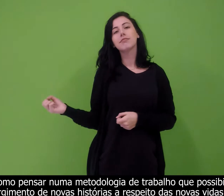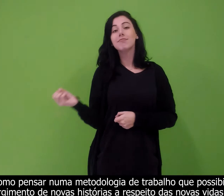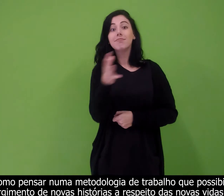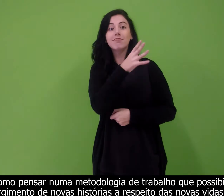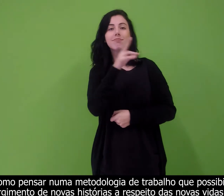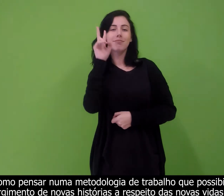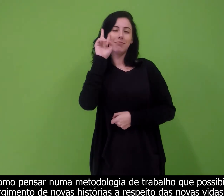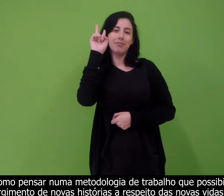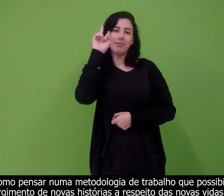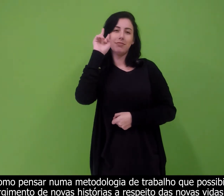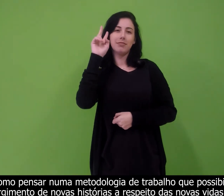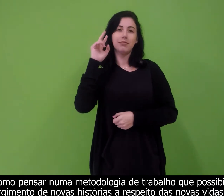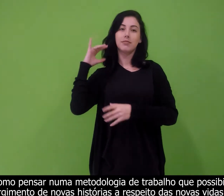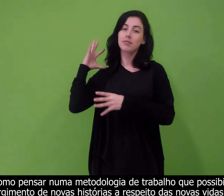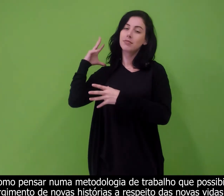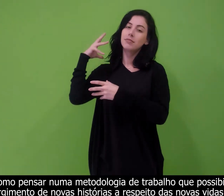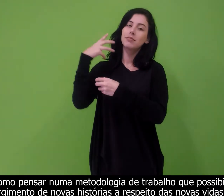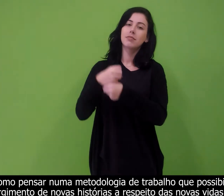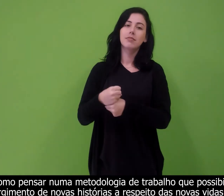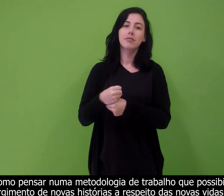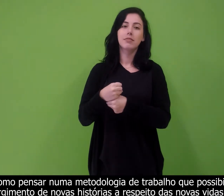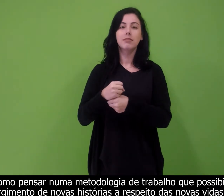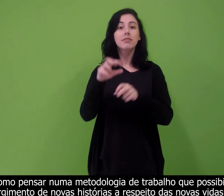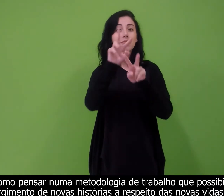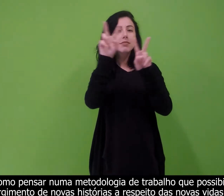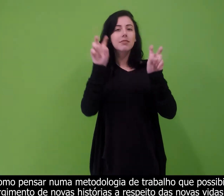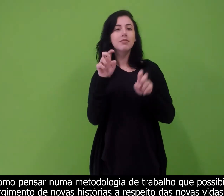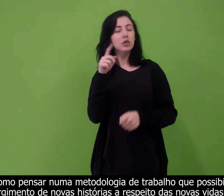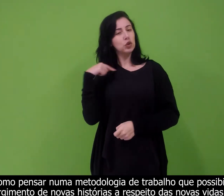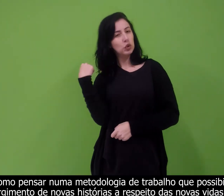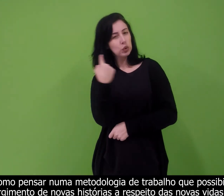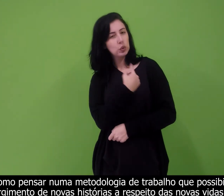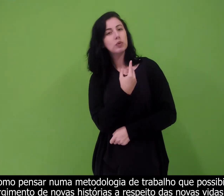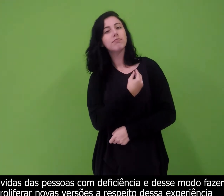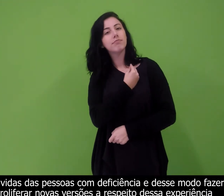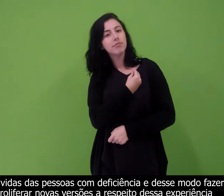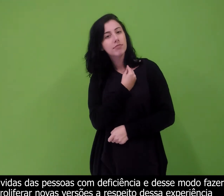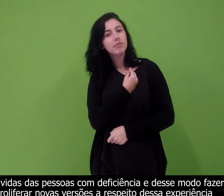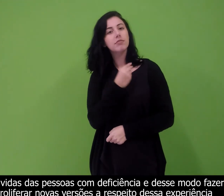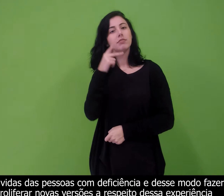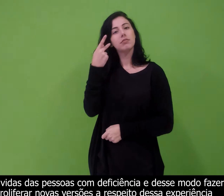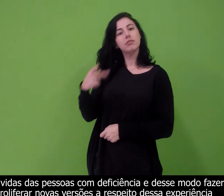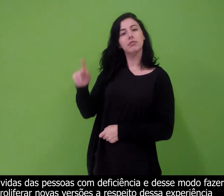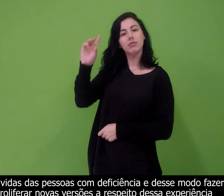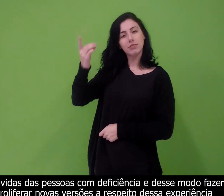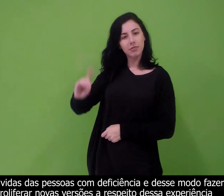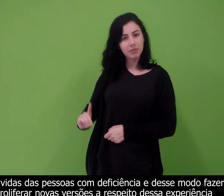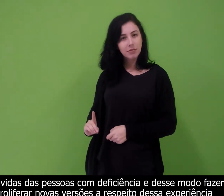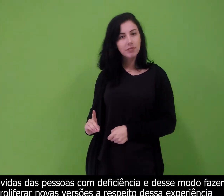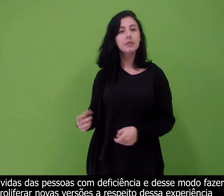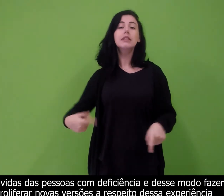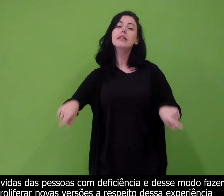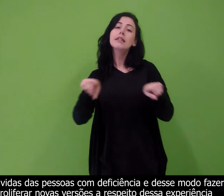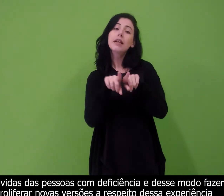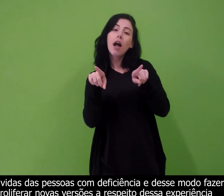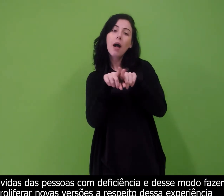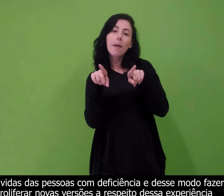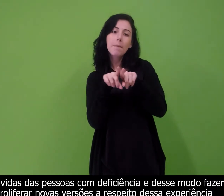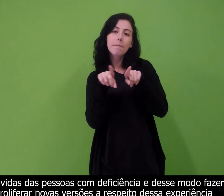possibilite o surgimento de novas histórias a respeito das nossas vidas, das vidas das pessoas com deficiência, e, desse